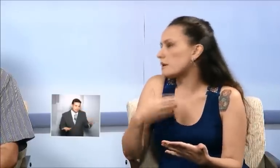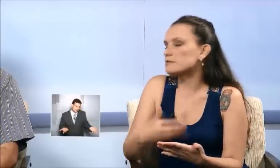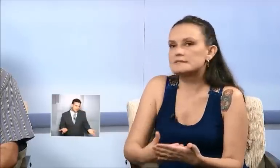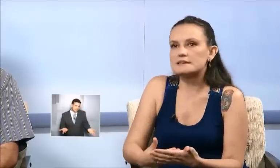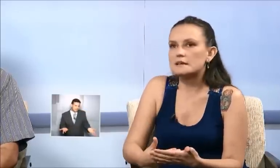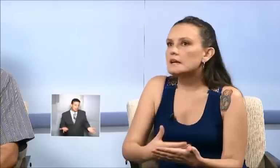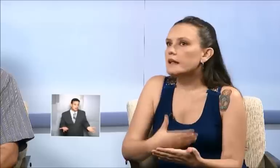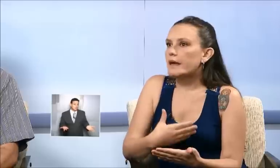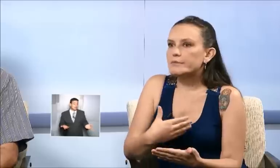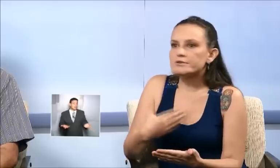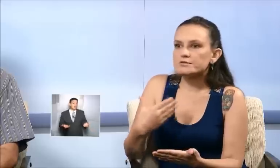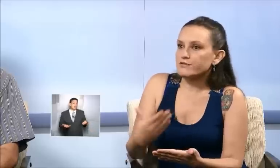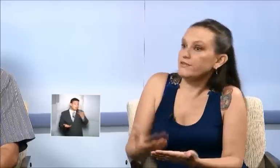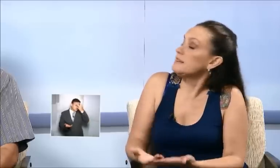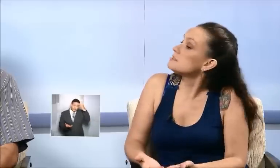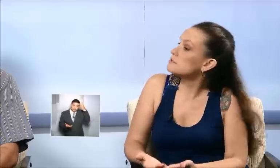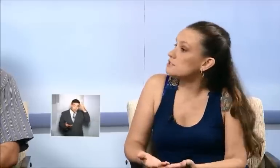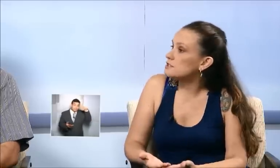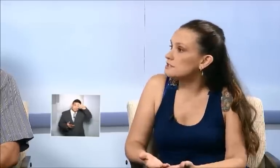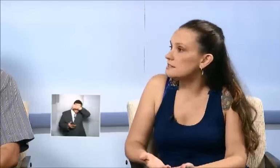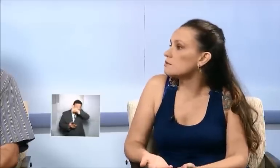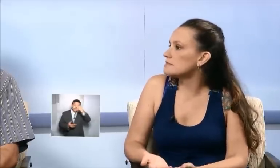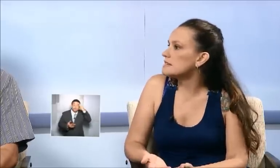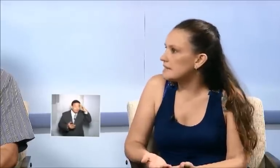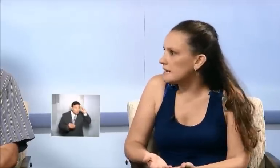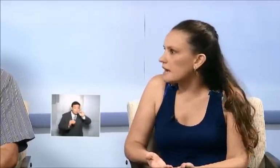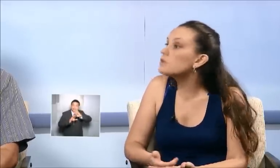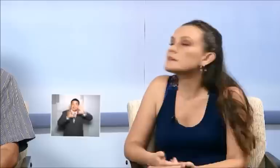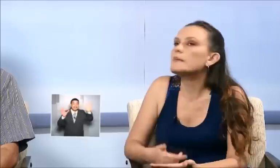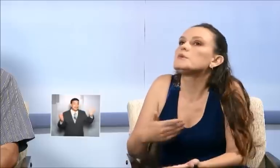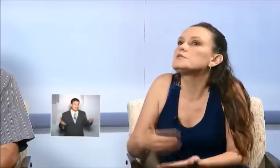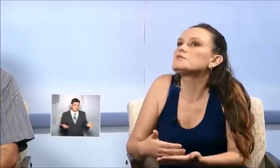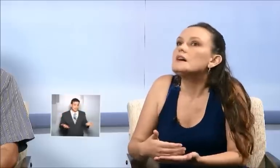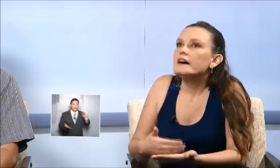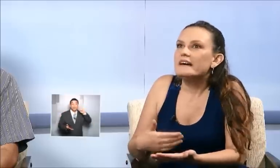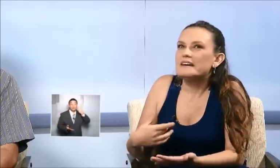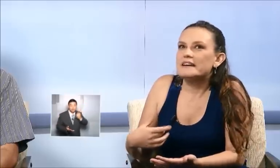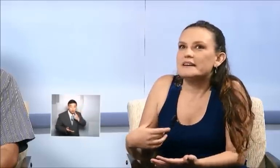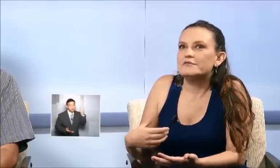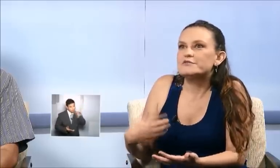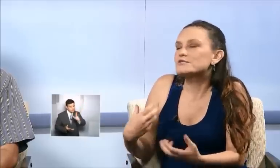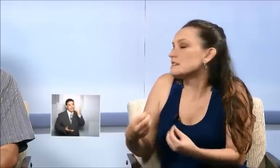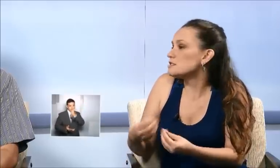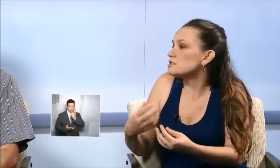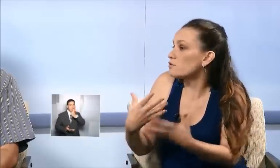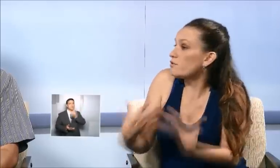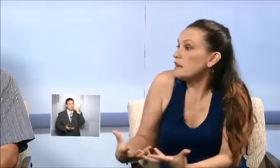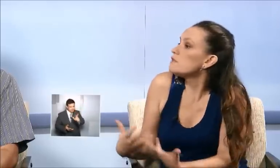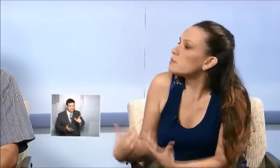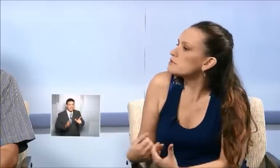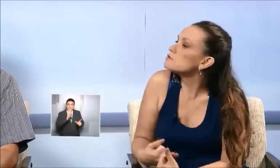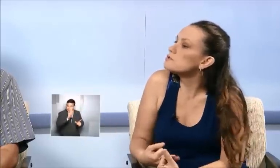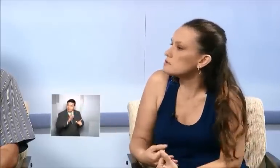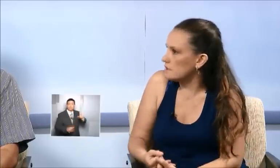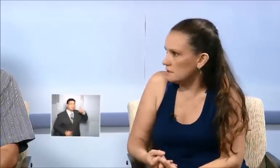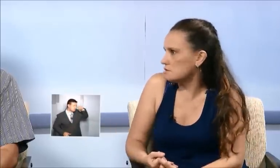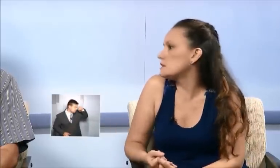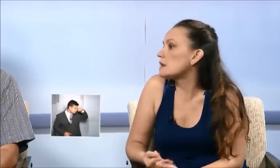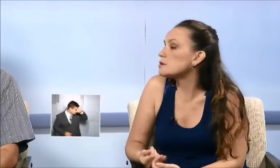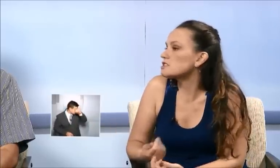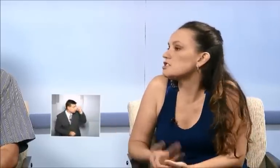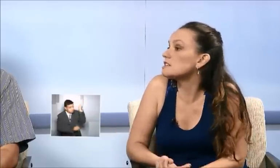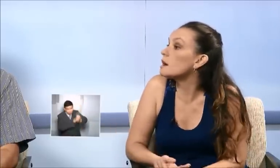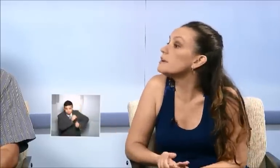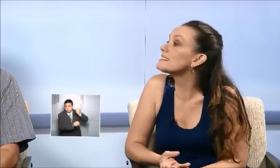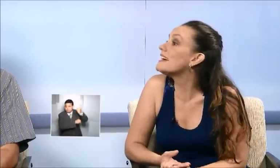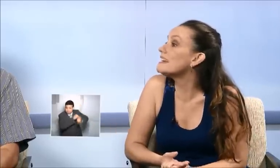falamos. É uma coisa assim, muito difícil de se conseguir, é um trabalho muito frustrante e sofrível para o surdo isso, e